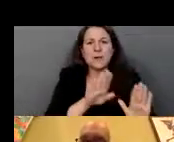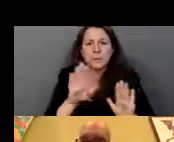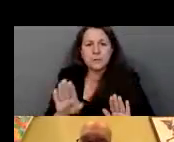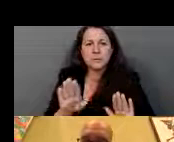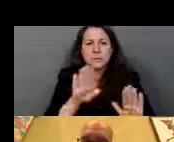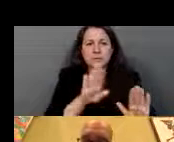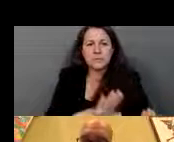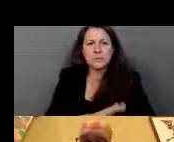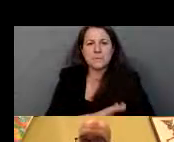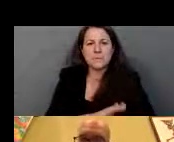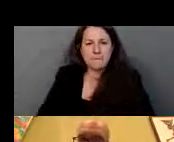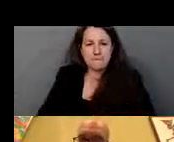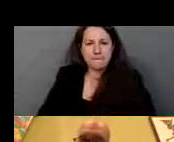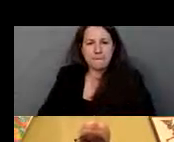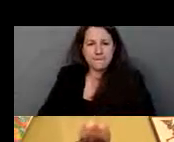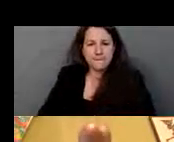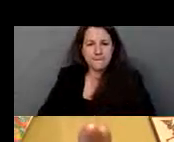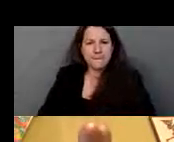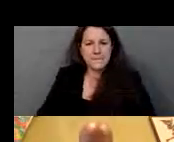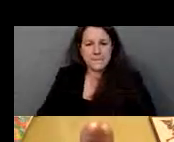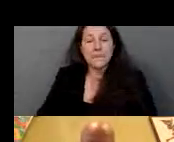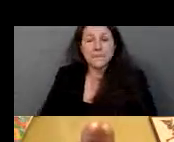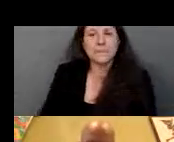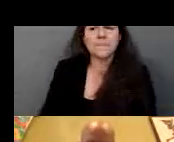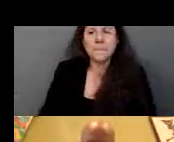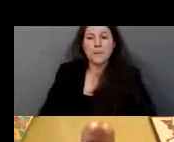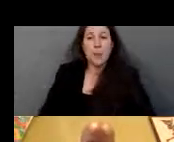Non, c'est bon. Allons-y, continuons.